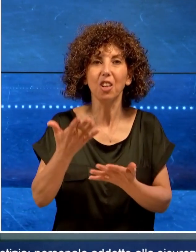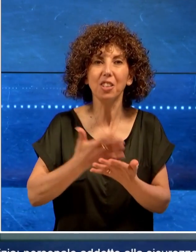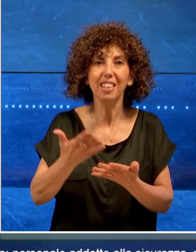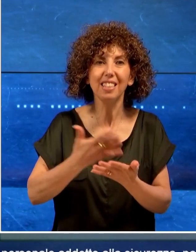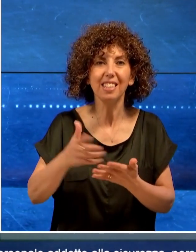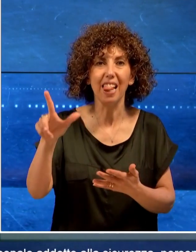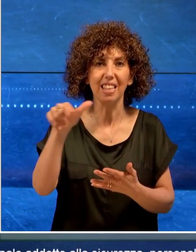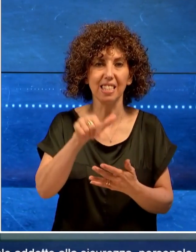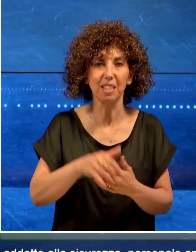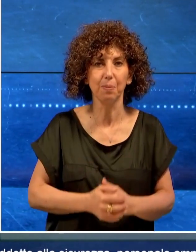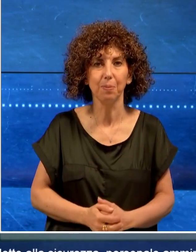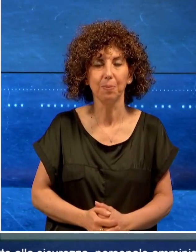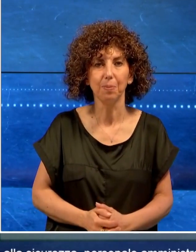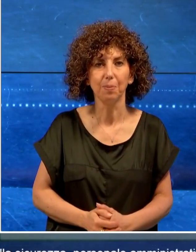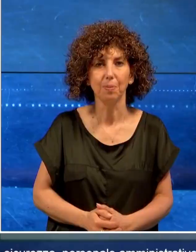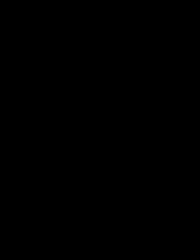notizie del TG